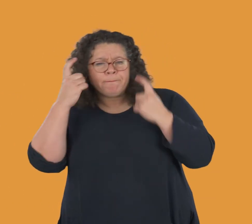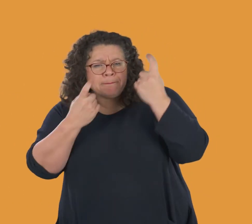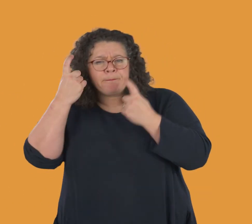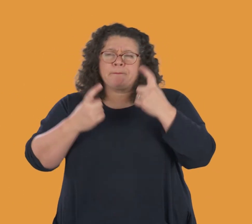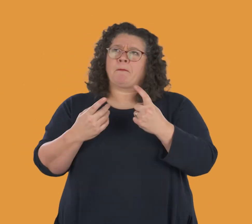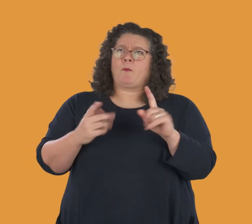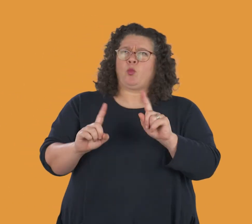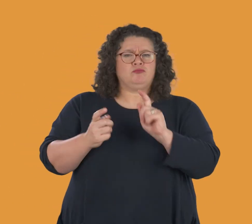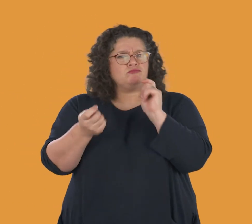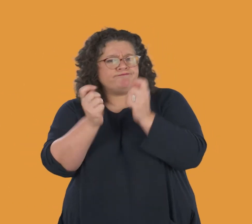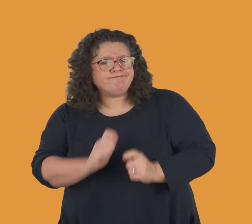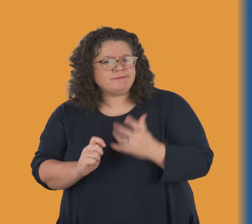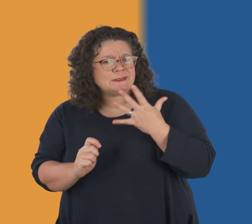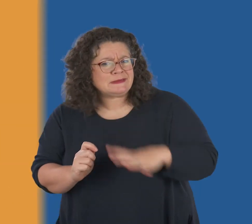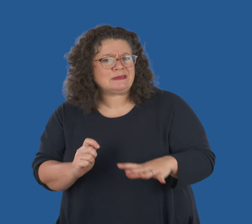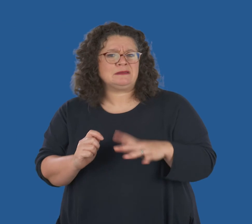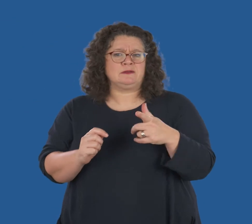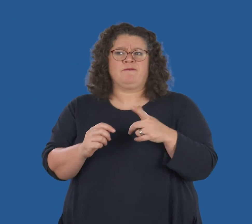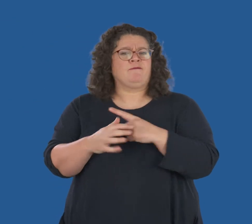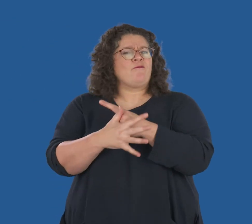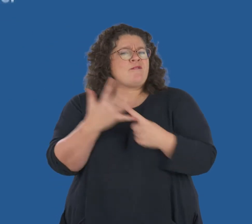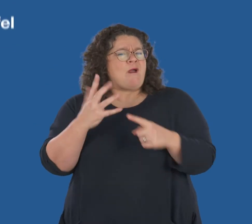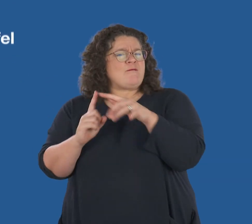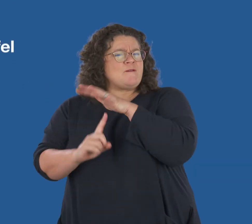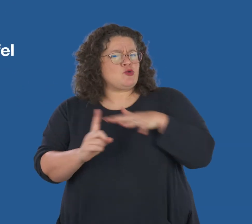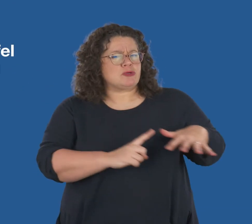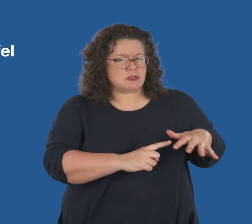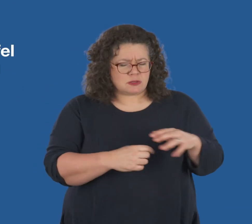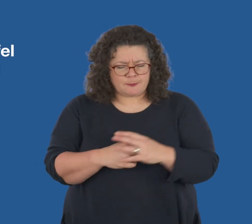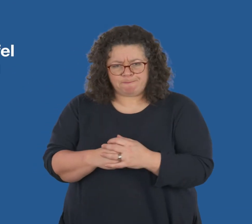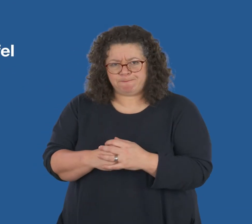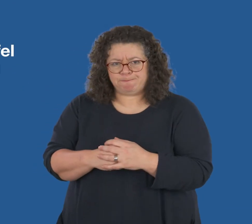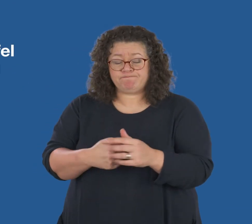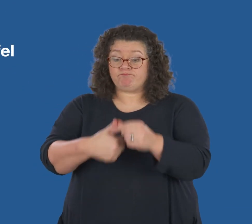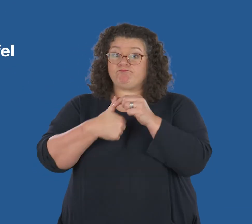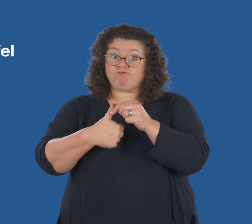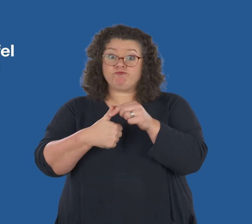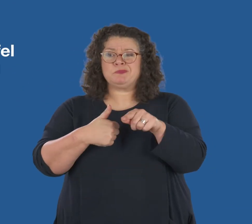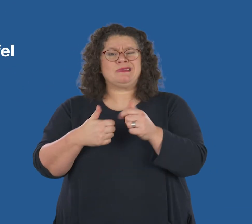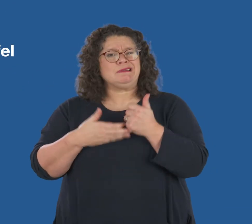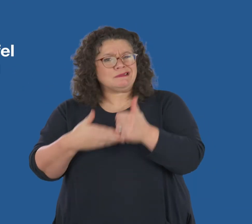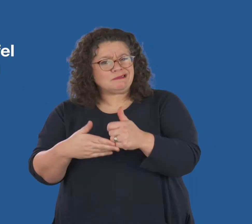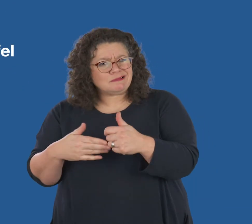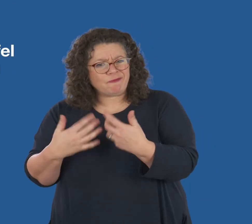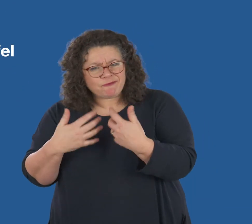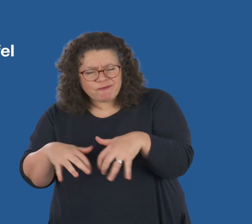yr addasiadau resymol rydych chi eu hangen mewn perthynas â'r 5 maes hyn. Cymhorthion cynorthwyol,